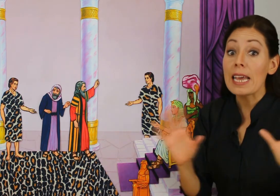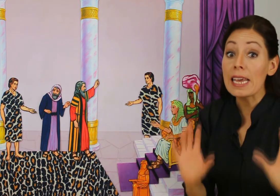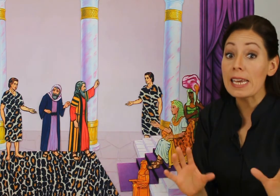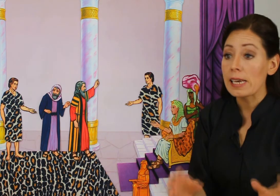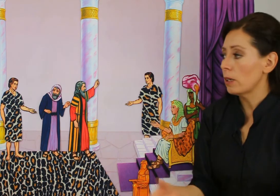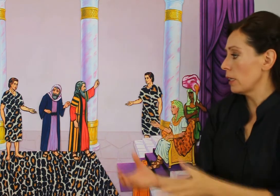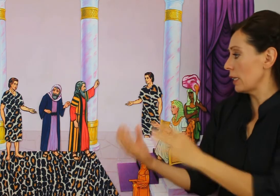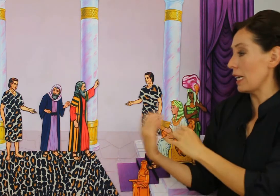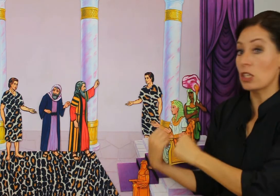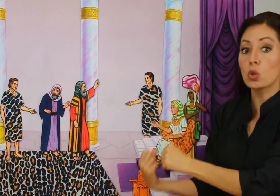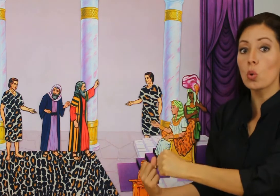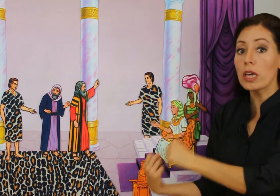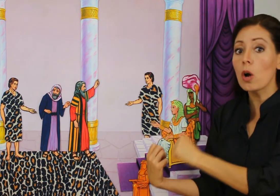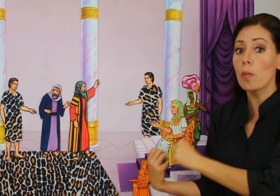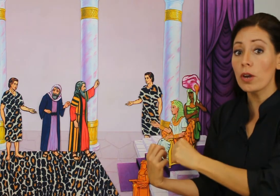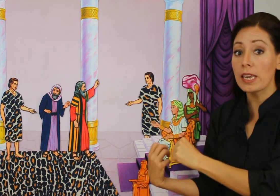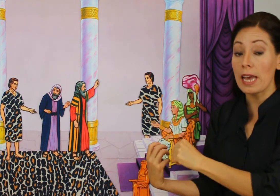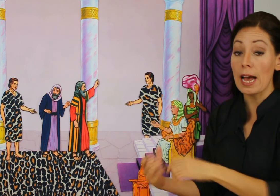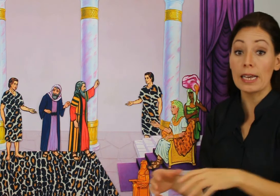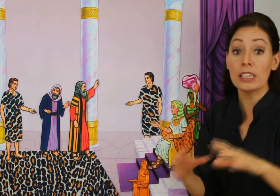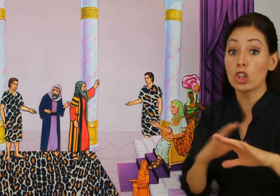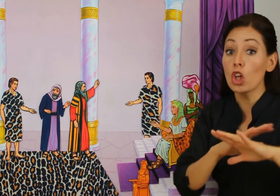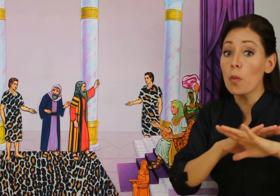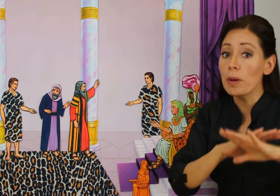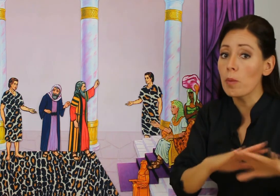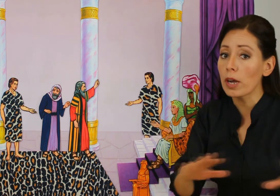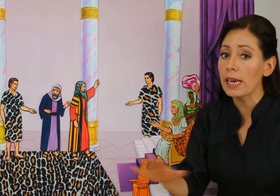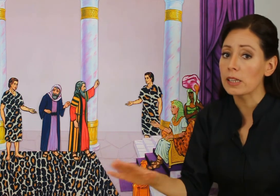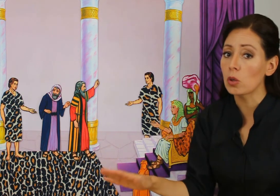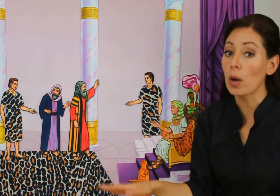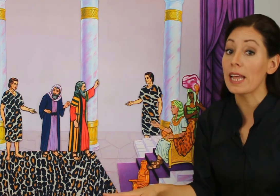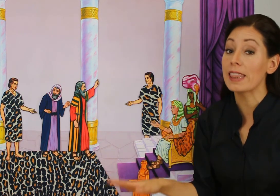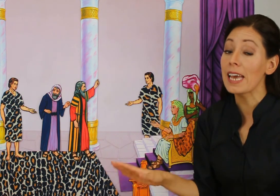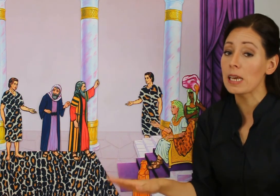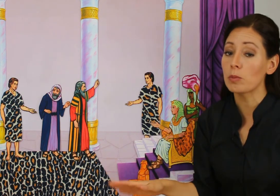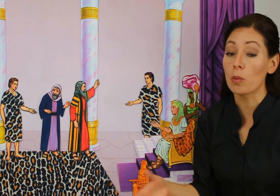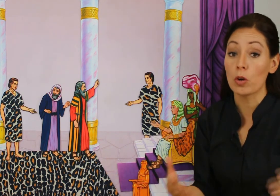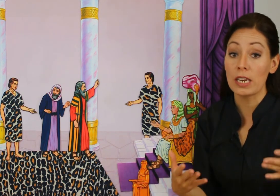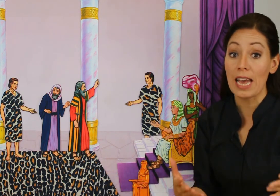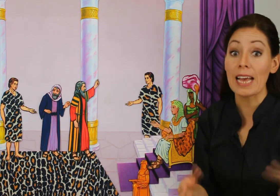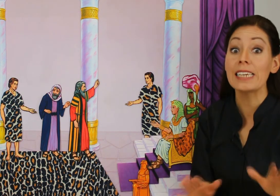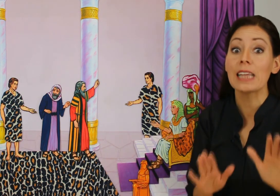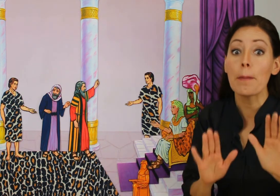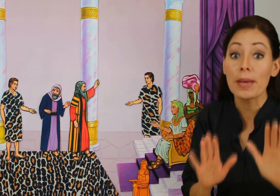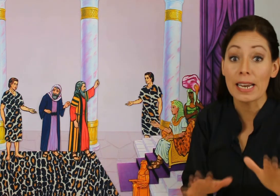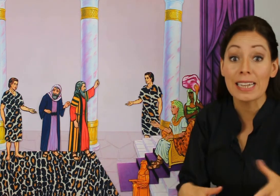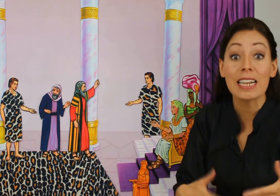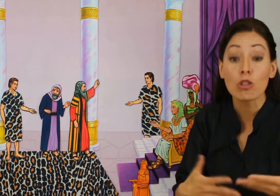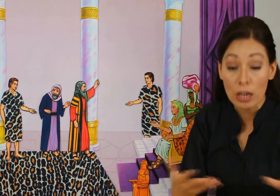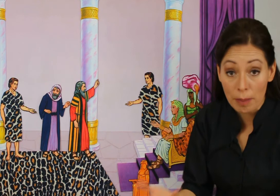y que su hijo moriría y todo primogénito de Egipto moriría y también el de los